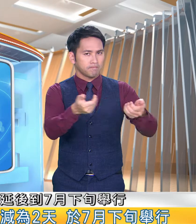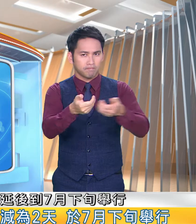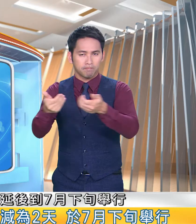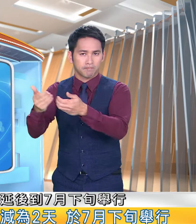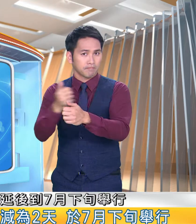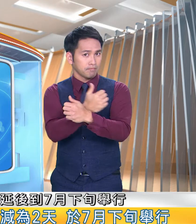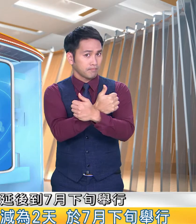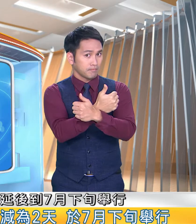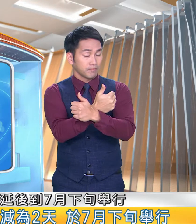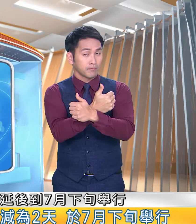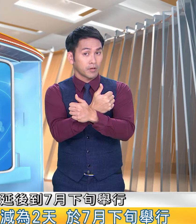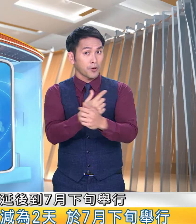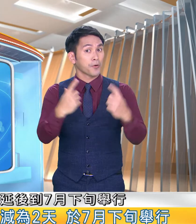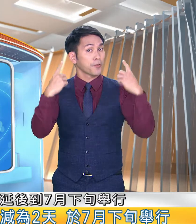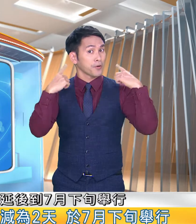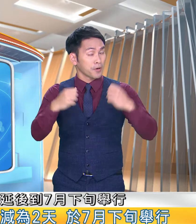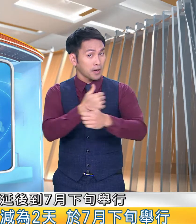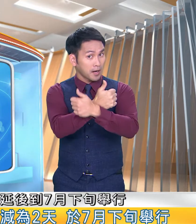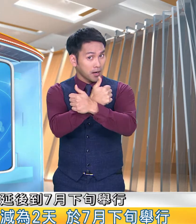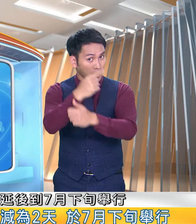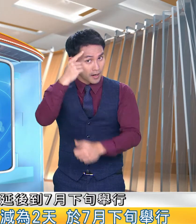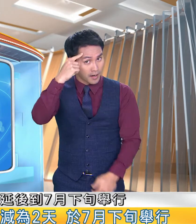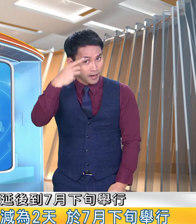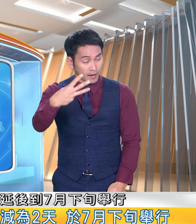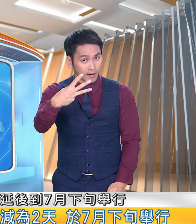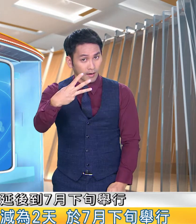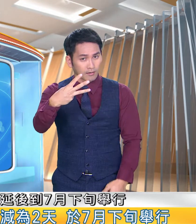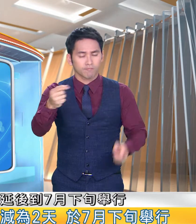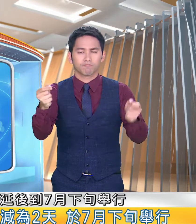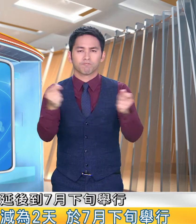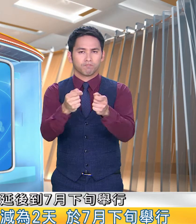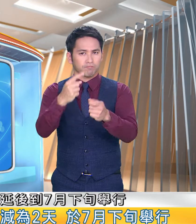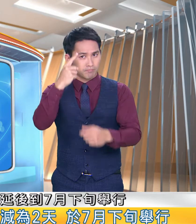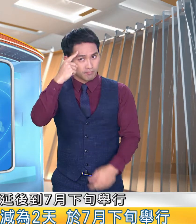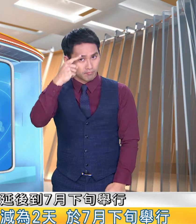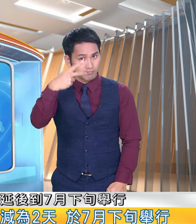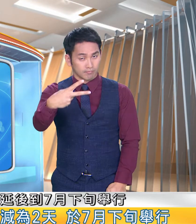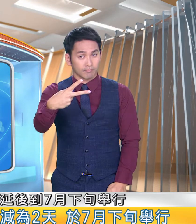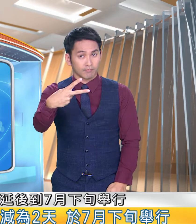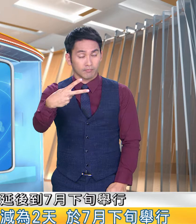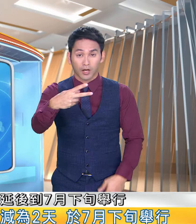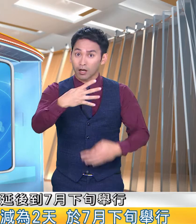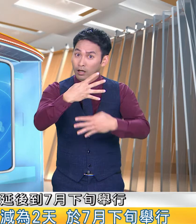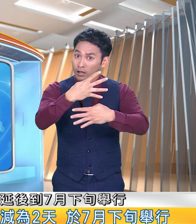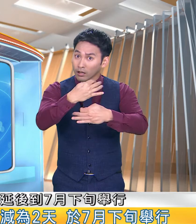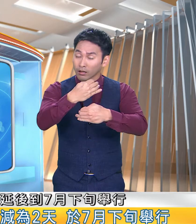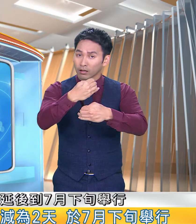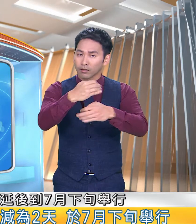天减为两天，并且延后到七月下旬来举行。